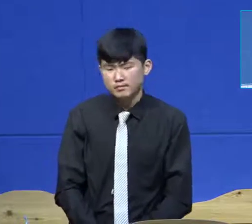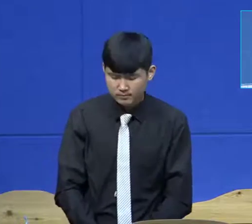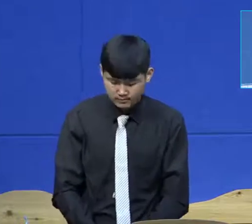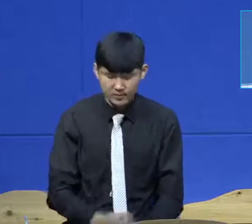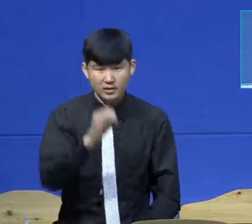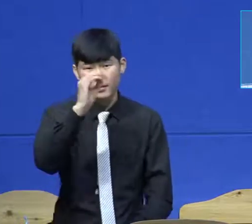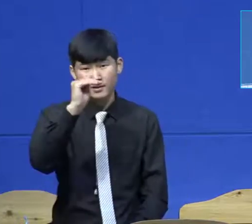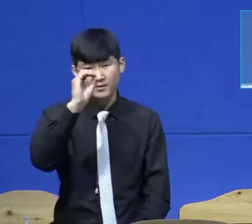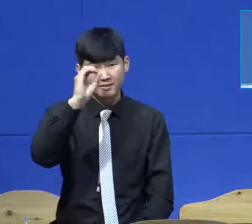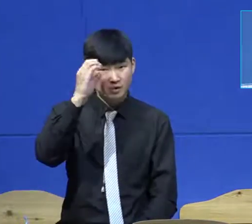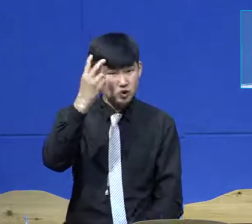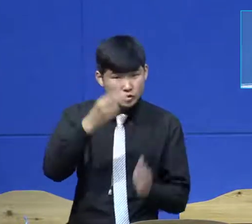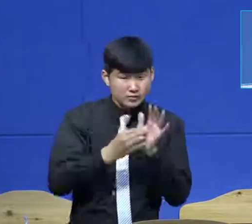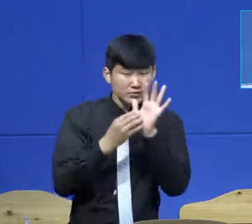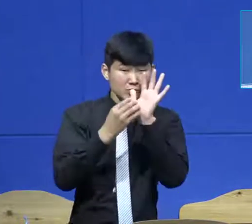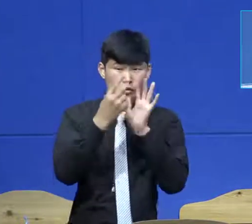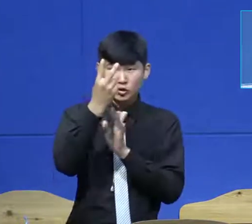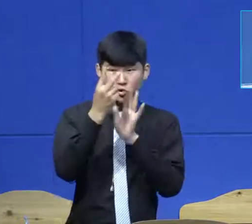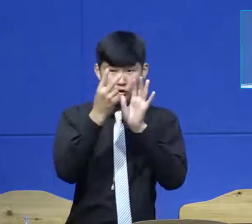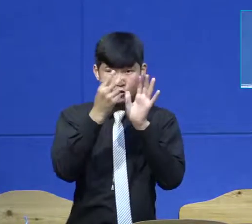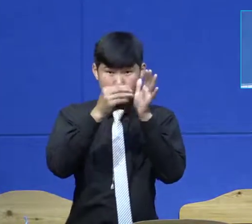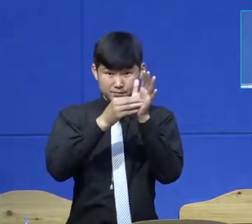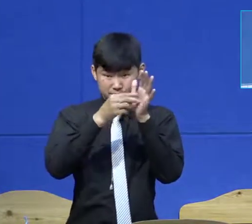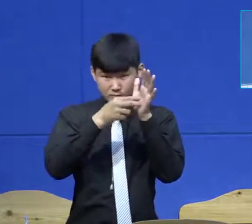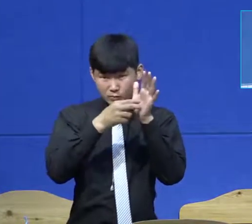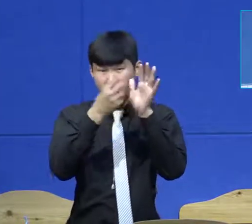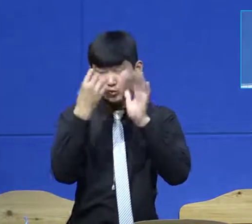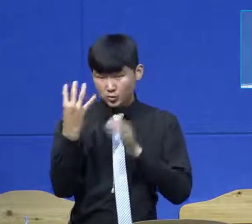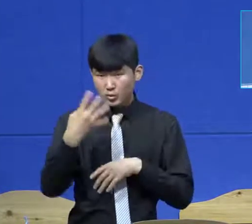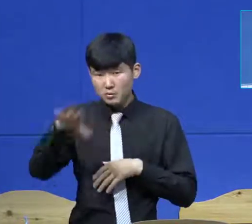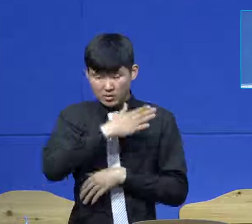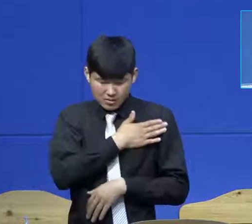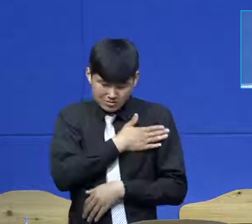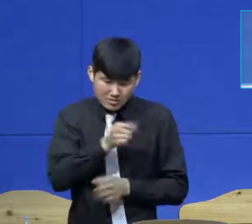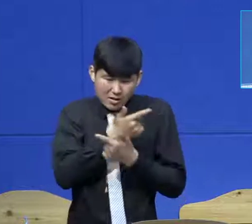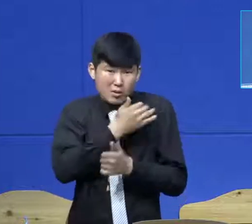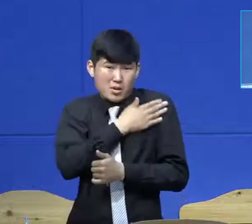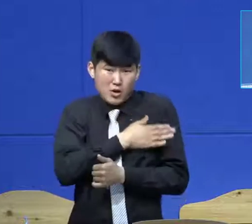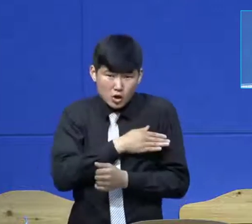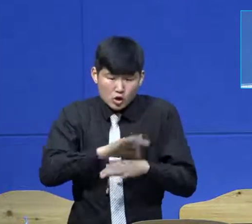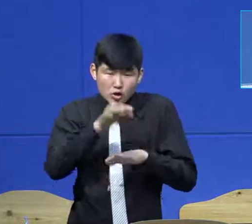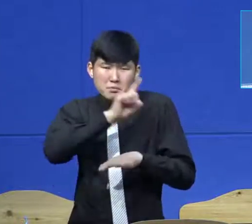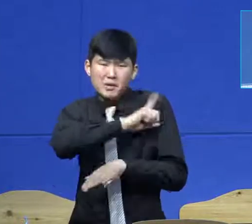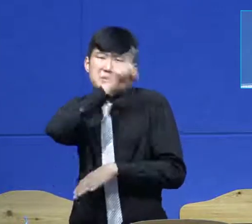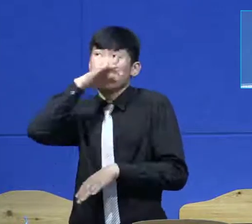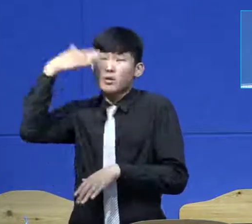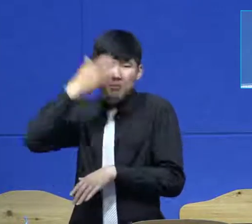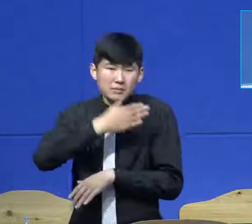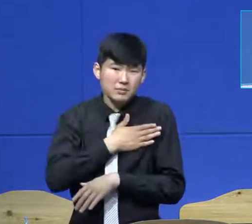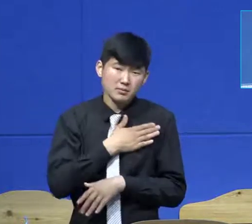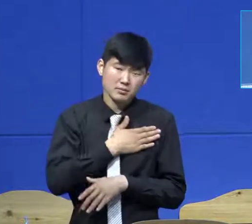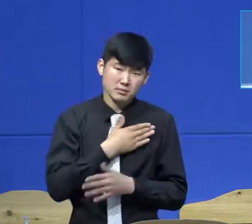Эфес 2:4 дээр бидний хайраас агуу хайраараа өршөөлөөр баян бурхан маань